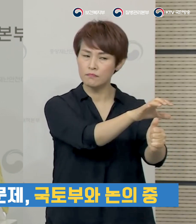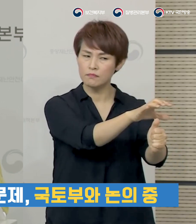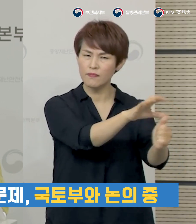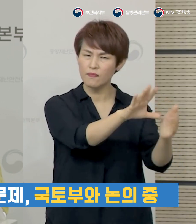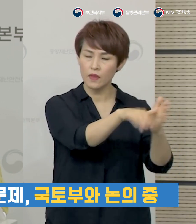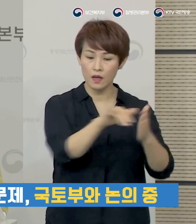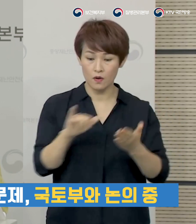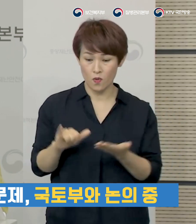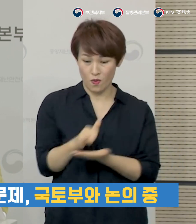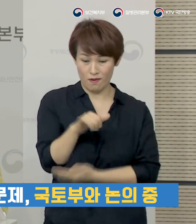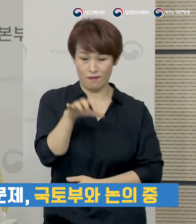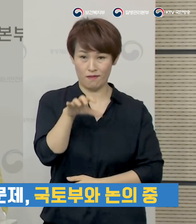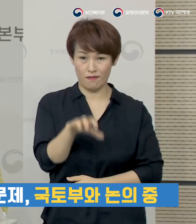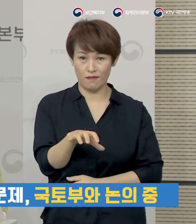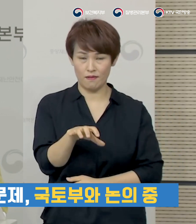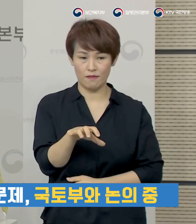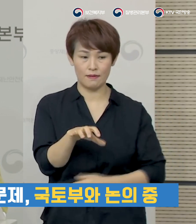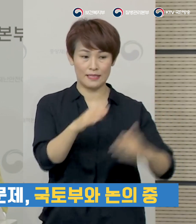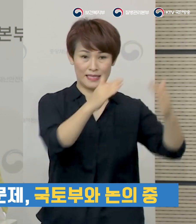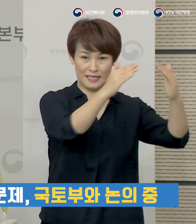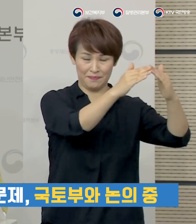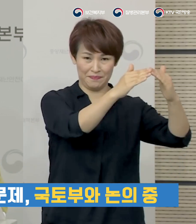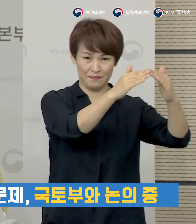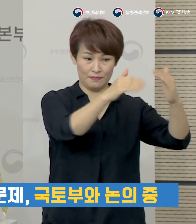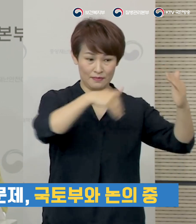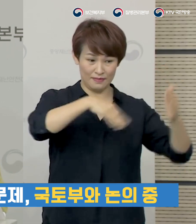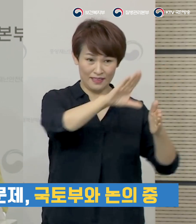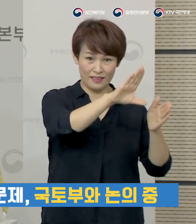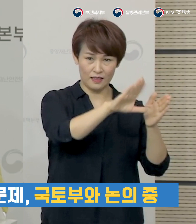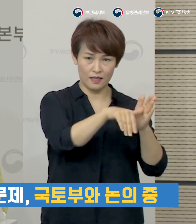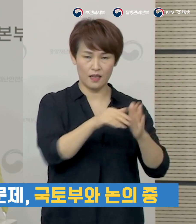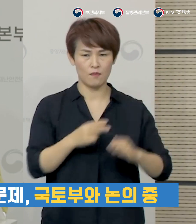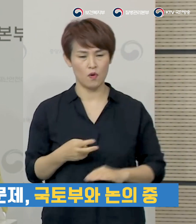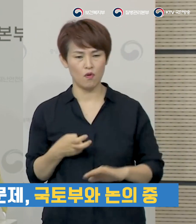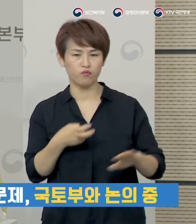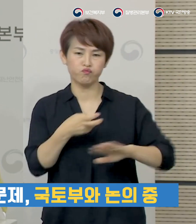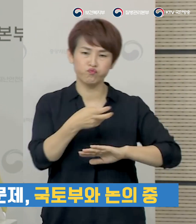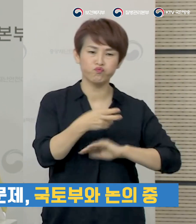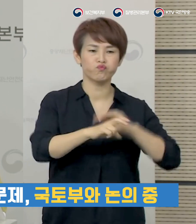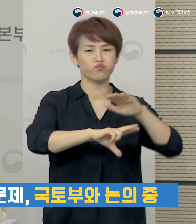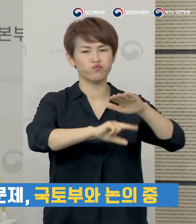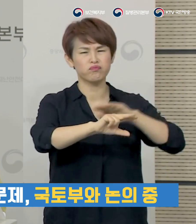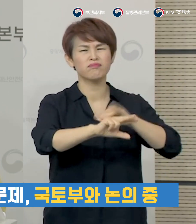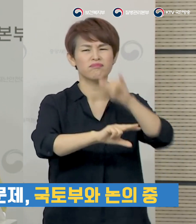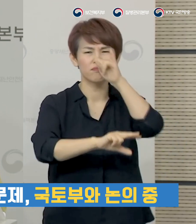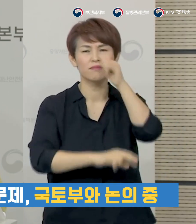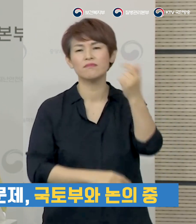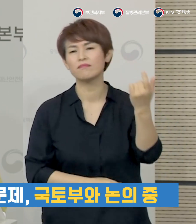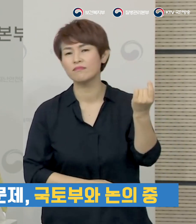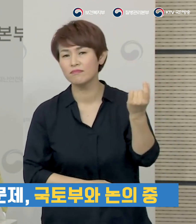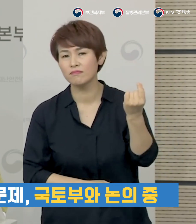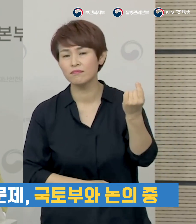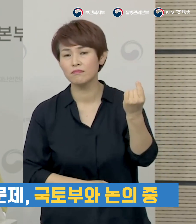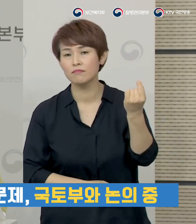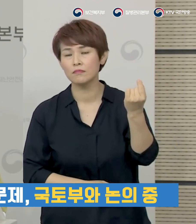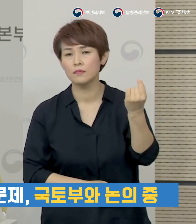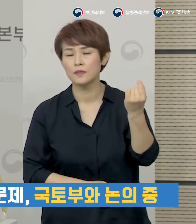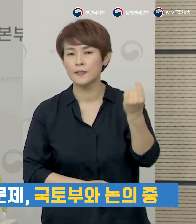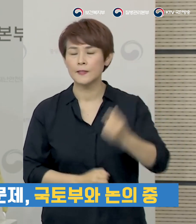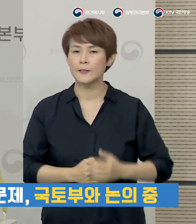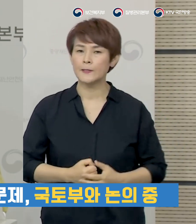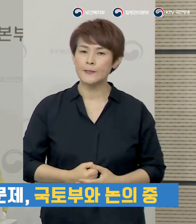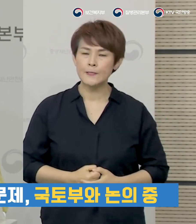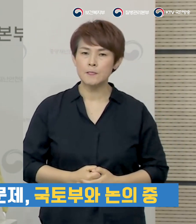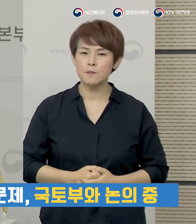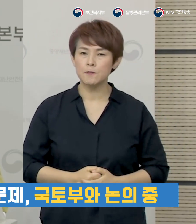과정에서 공항에서 집으로 이제 이동하는 과정에서 여러 가지 이제 대중교통 이용하는 경우들이 이제 생길 수가 있습니다. 그래서